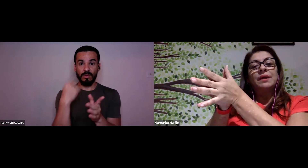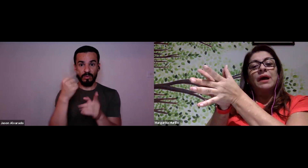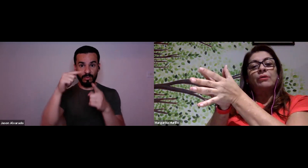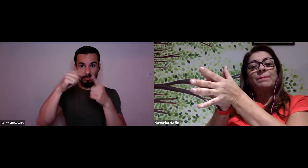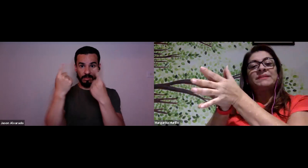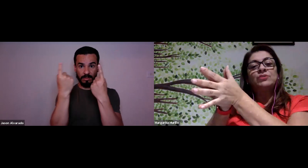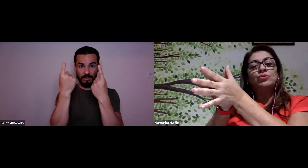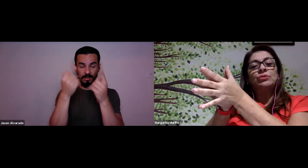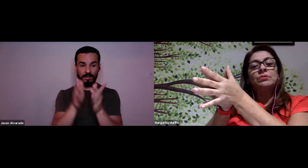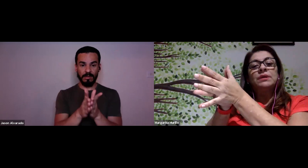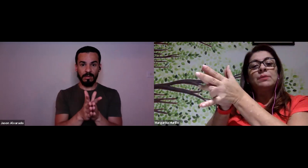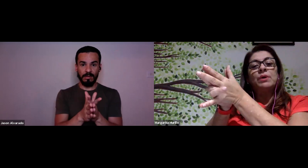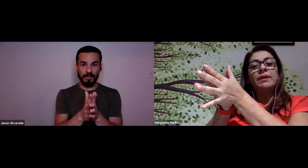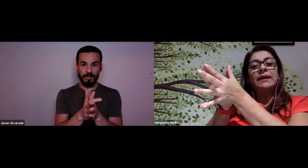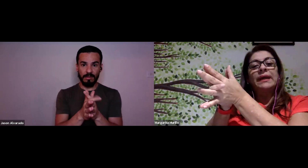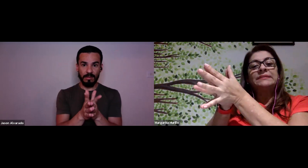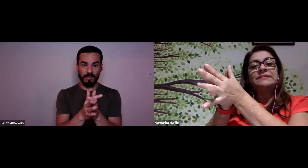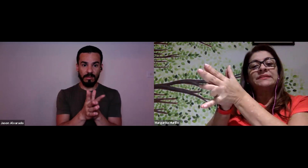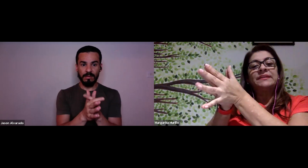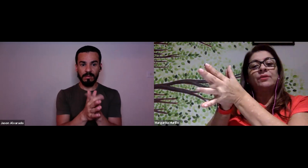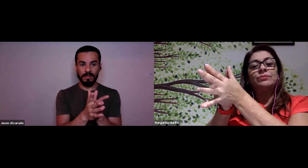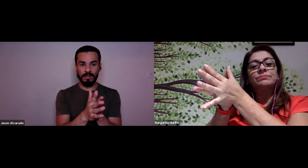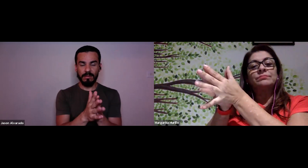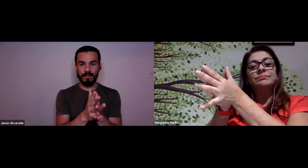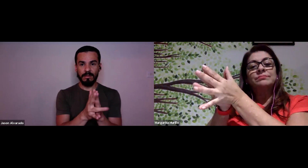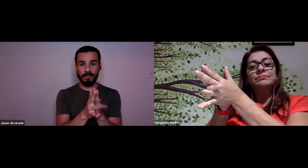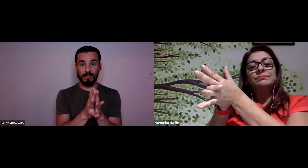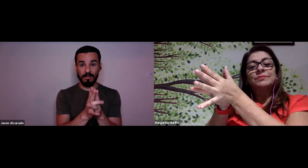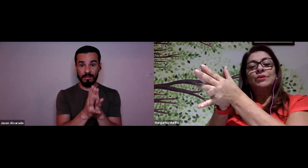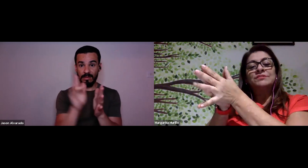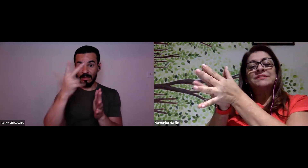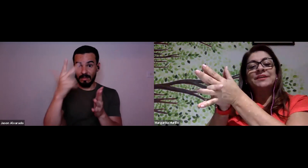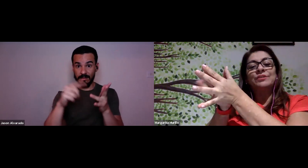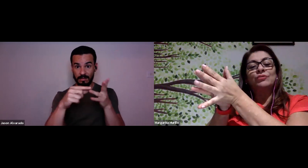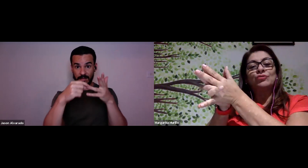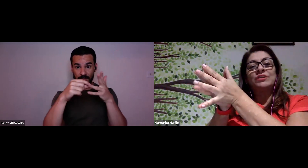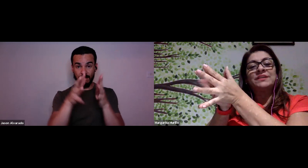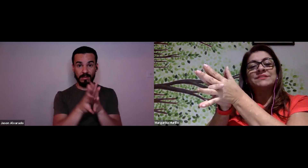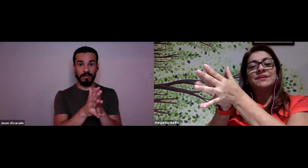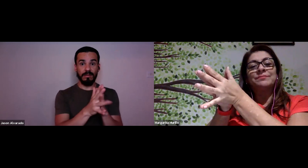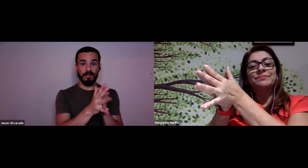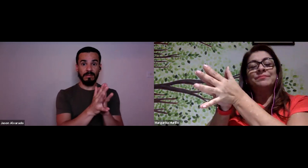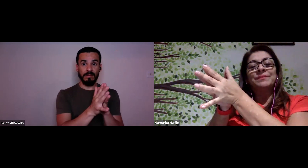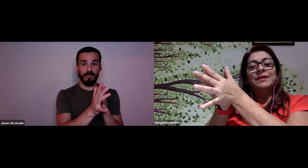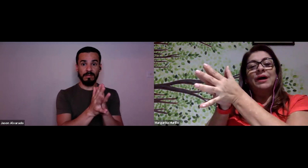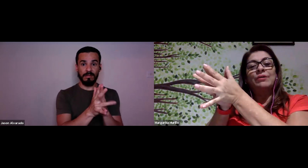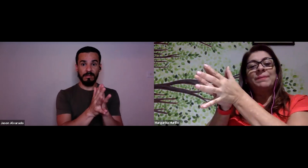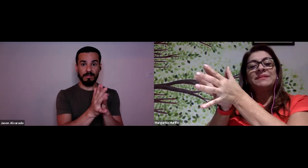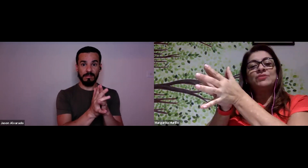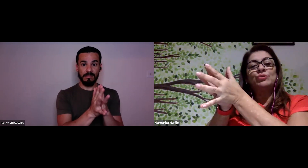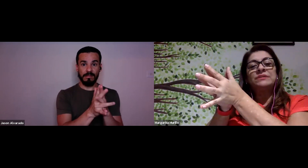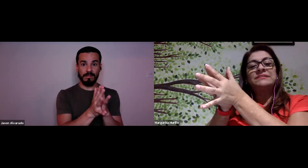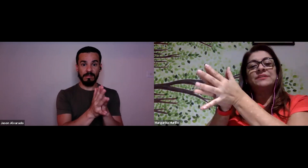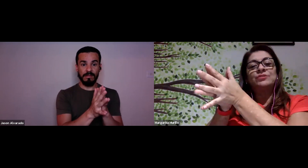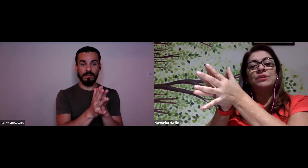ahora pretenduro y muevan el tercer dedo los terceros dedos concéntrense ahora